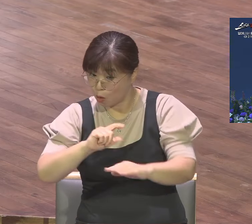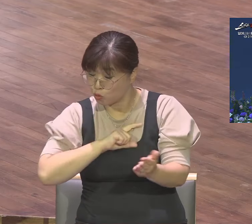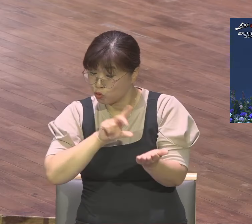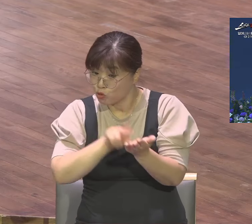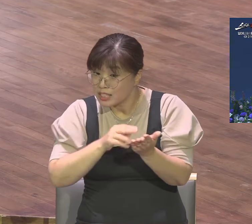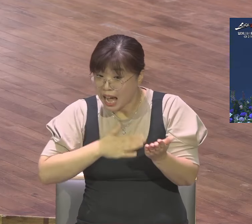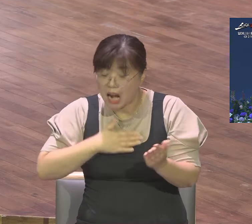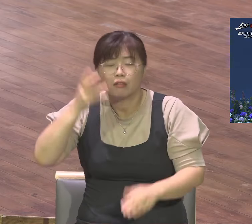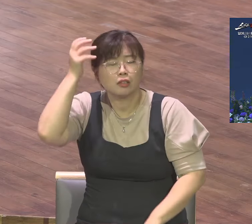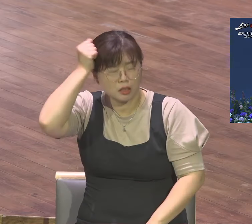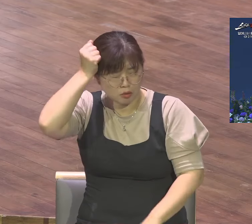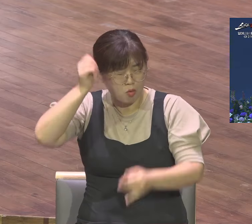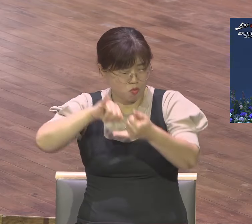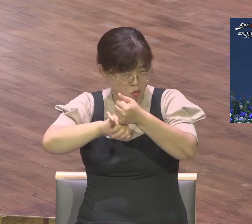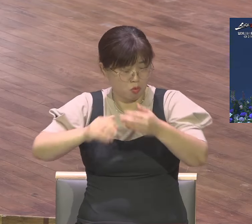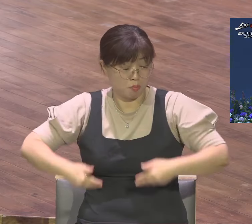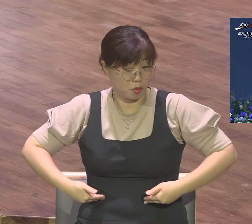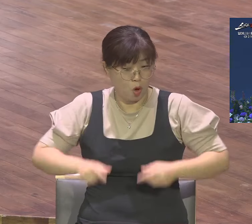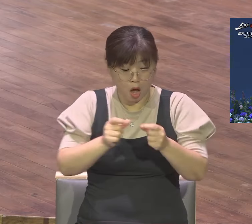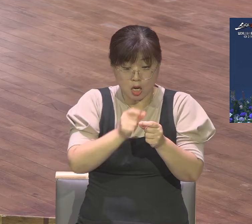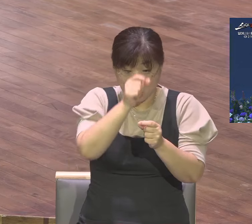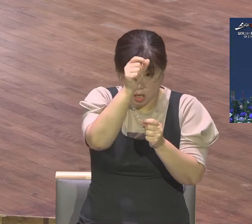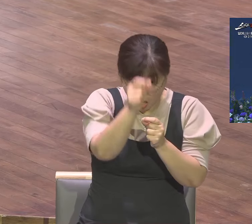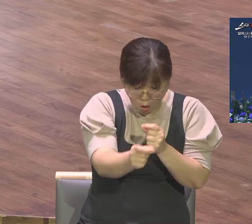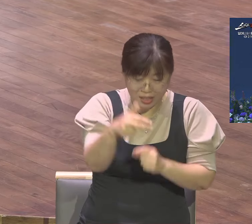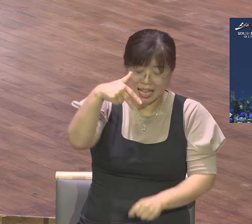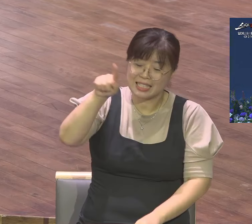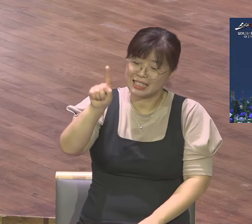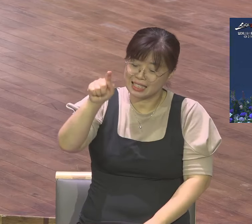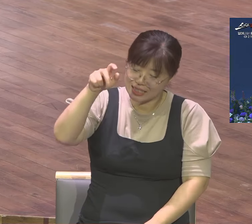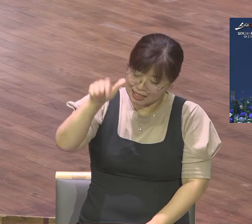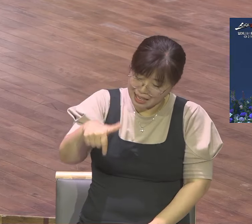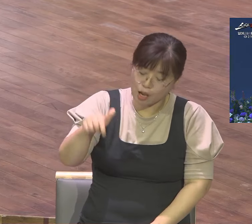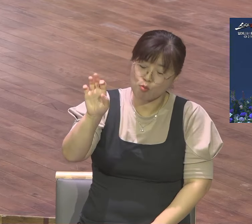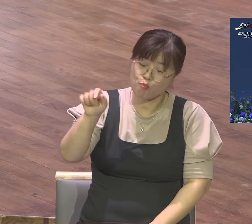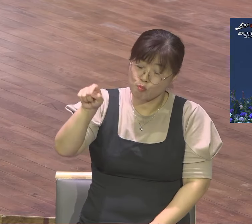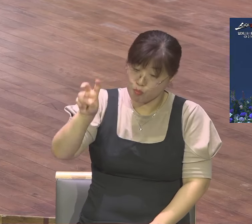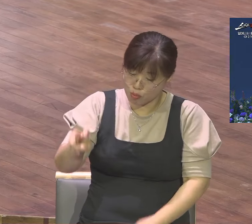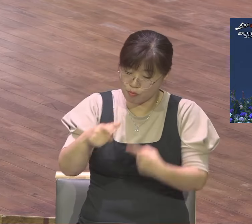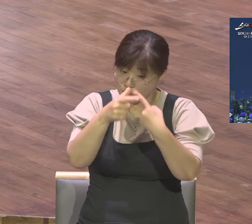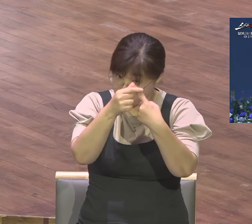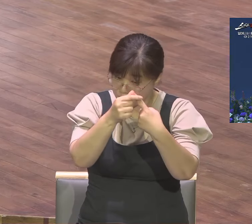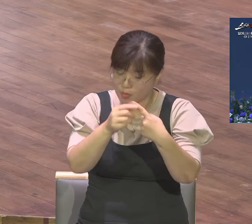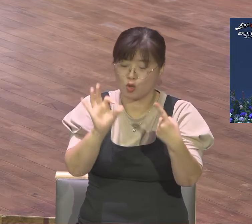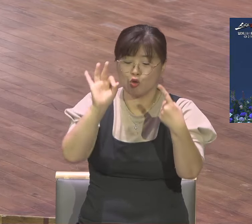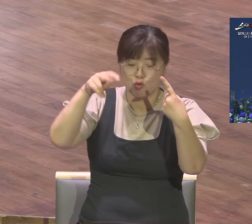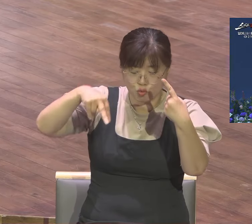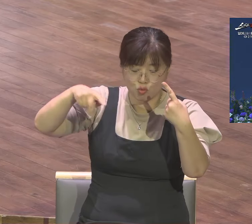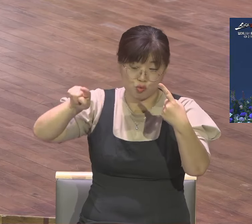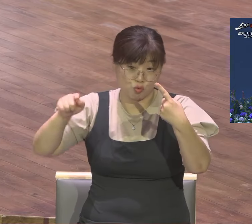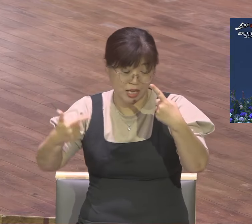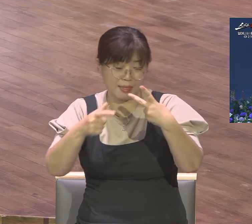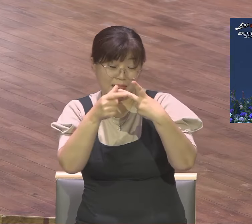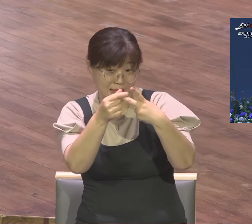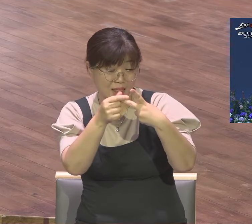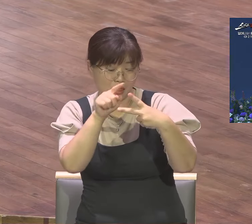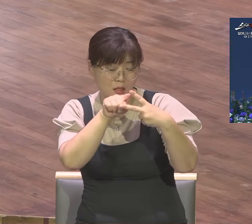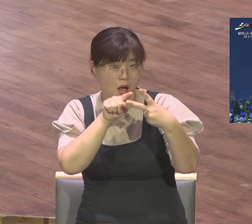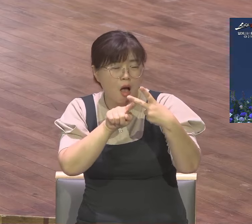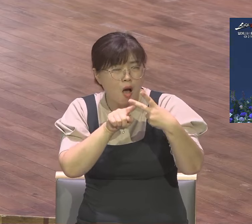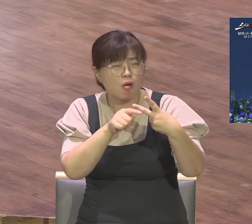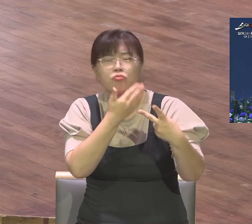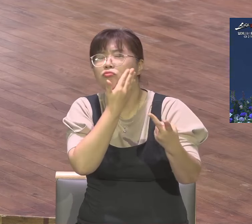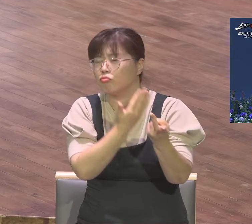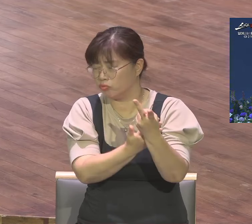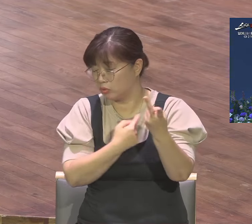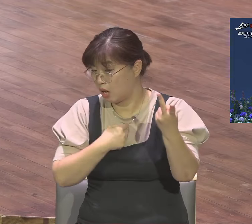삼으시고 여러분 삶 속에 응답 받으시기 바랍니다. 영원한 기업. 내 삶은 나의 일생에 내